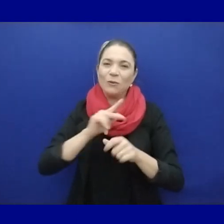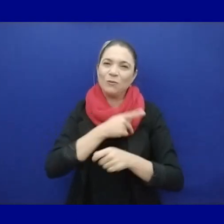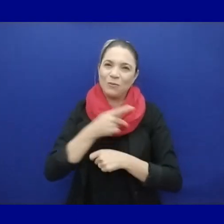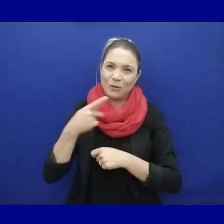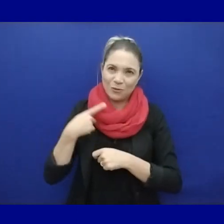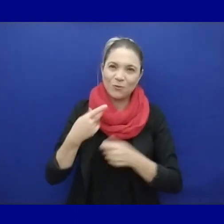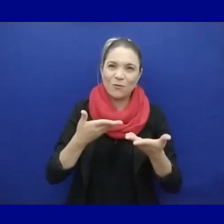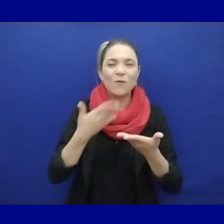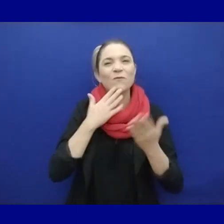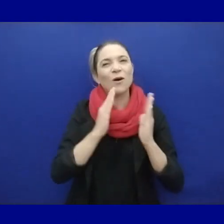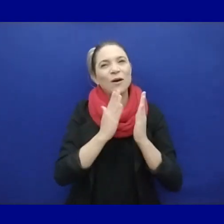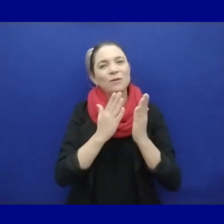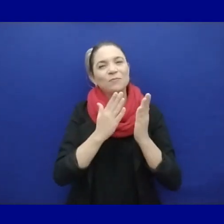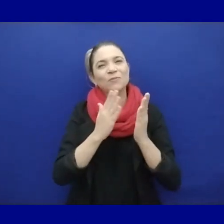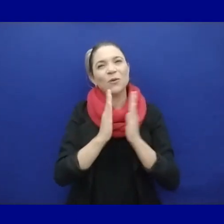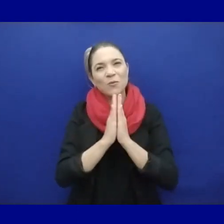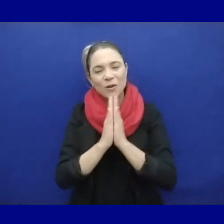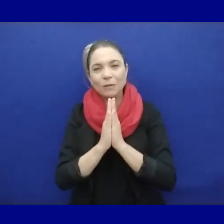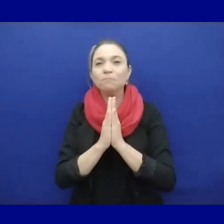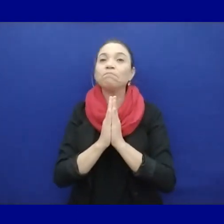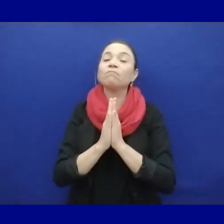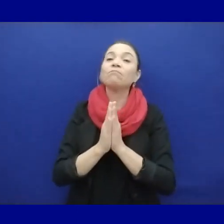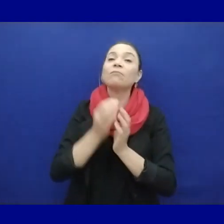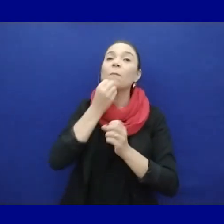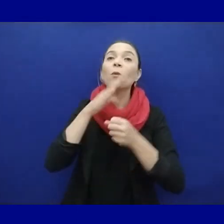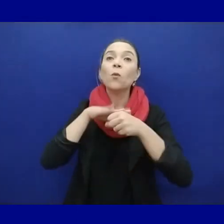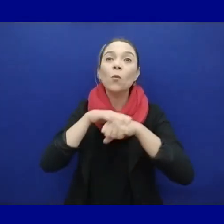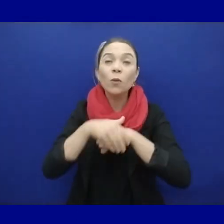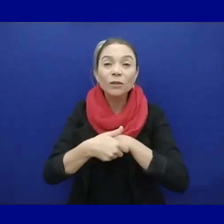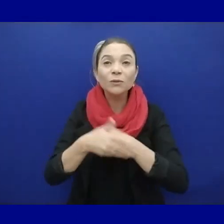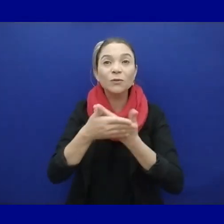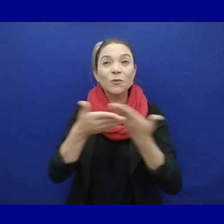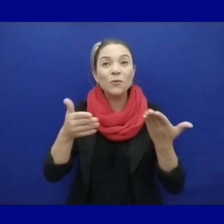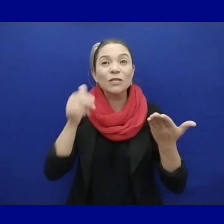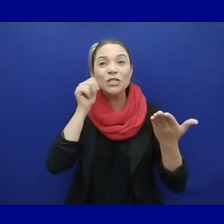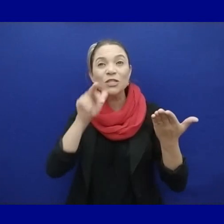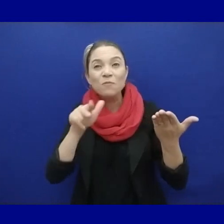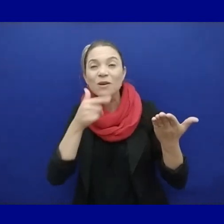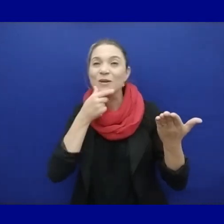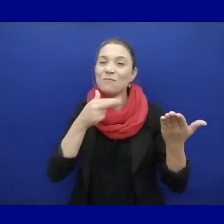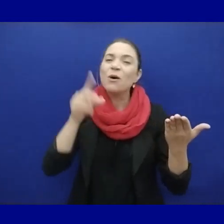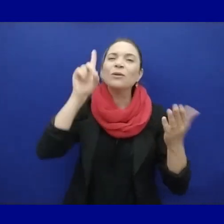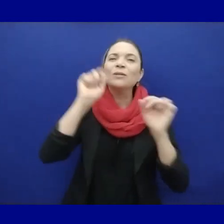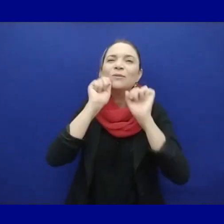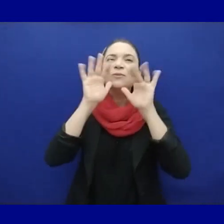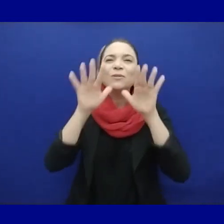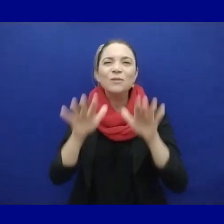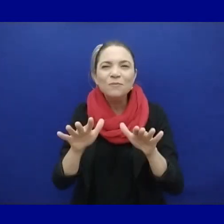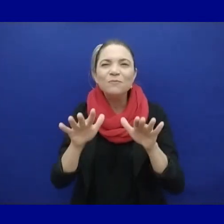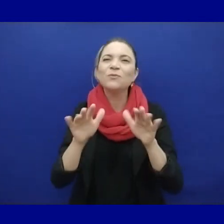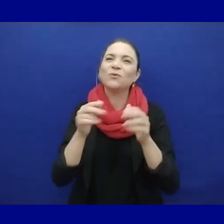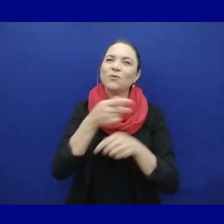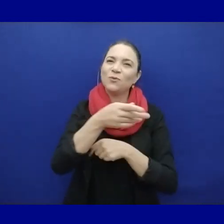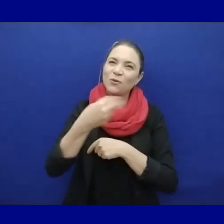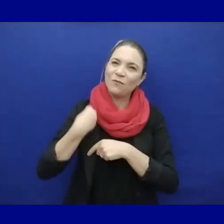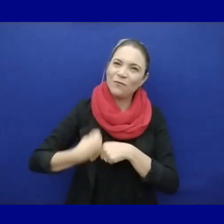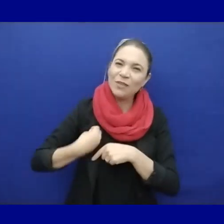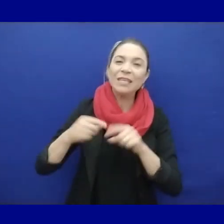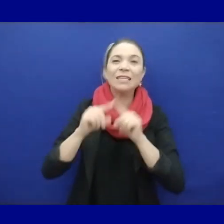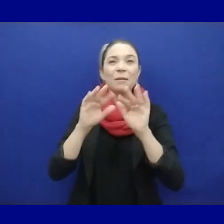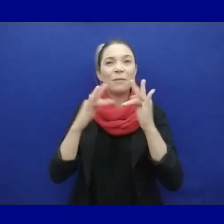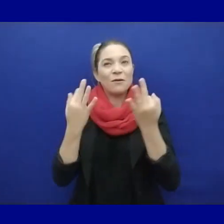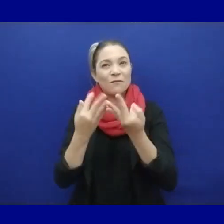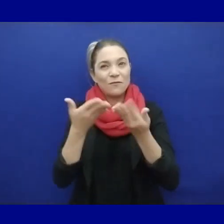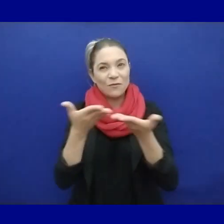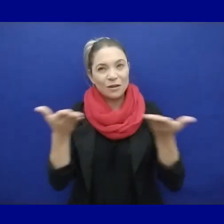Boa noite, meu irmão. Boa noite, minha irmã. Que Deus abençoe muito a sua vida. Que Deus abençoe muito a vida da sua família. Que